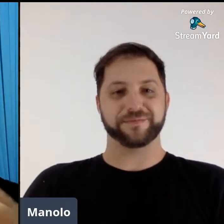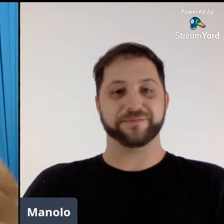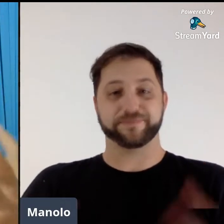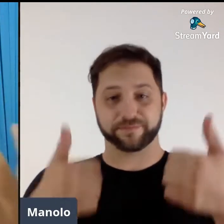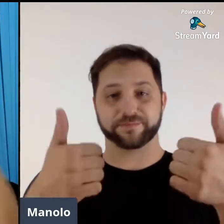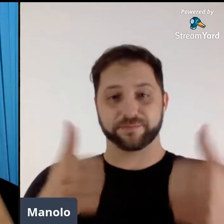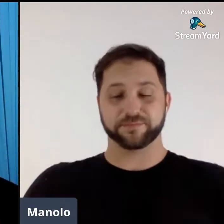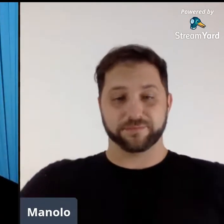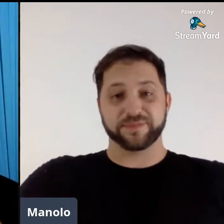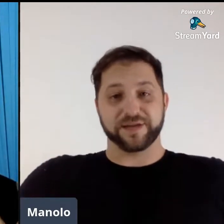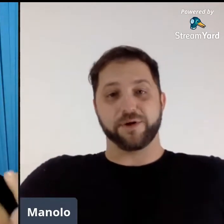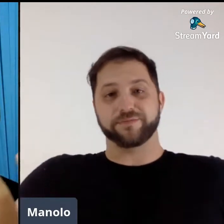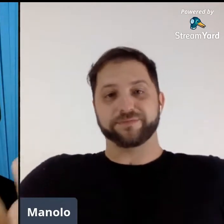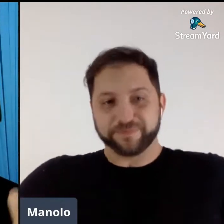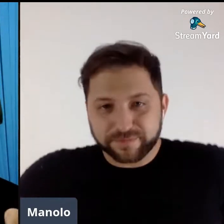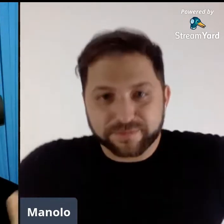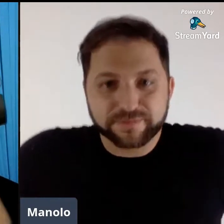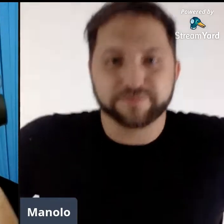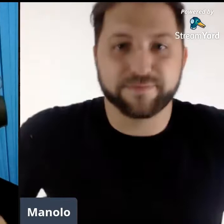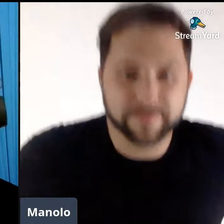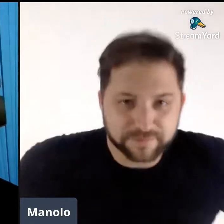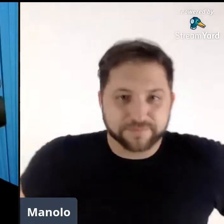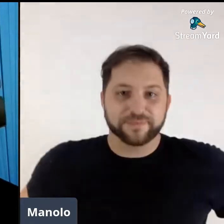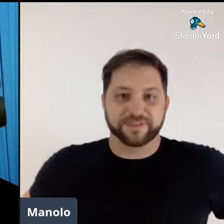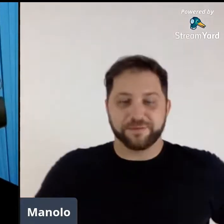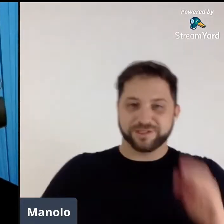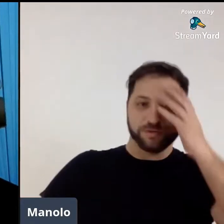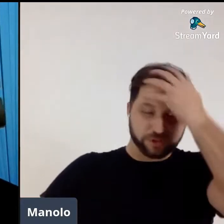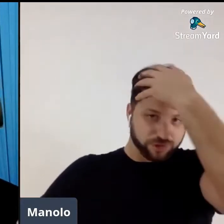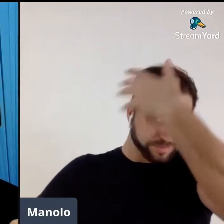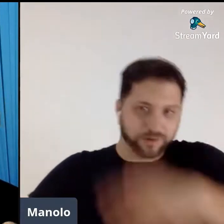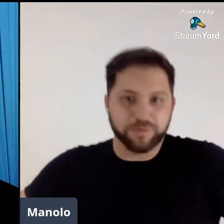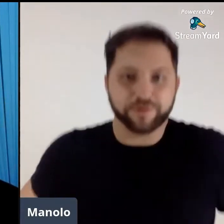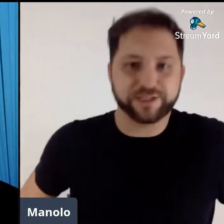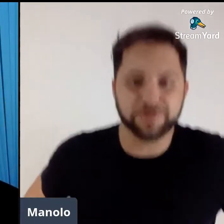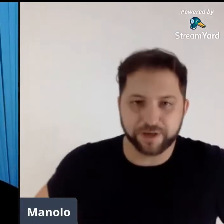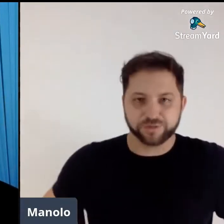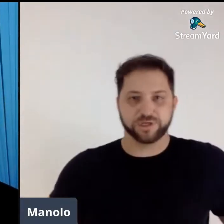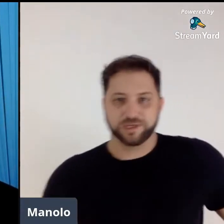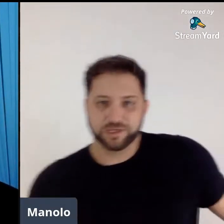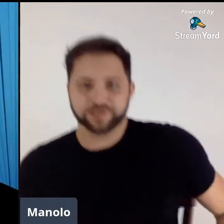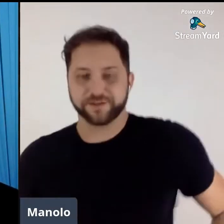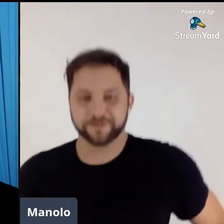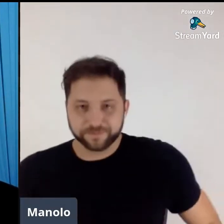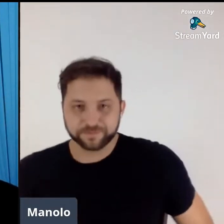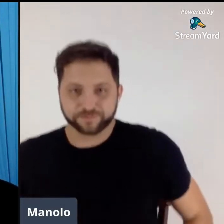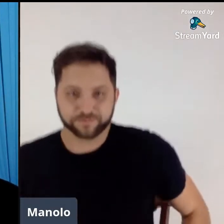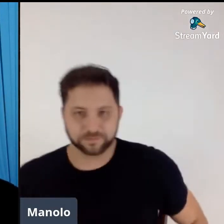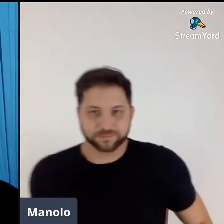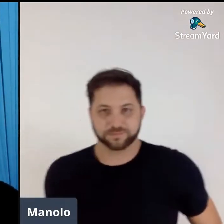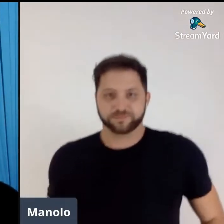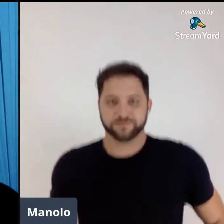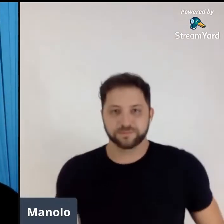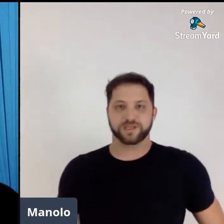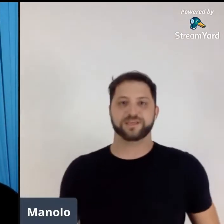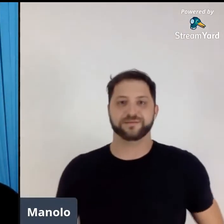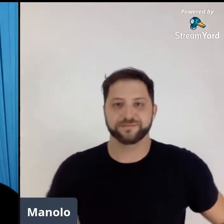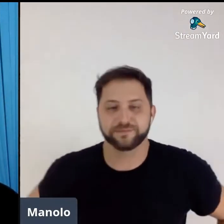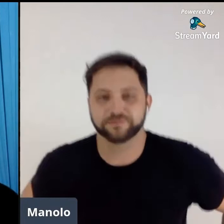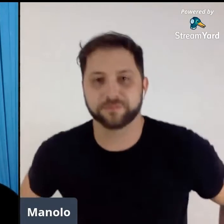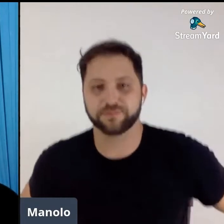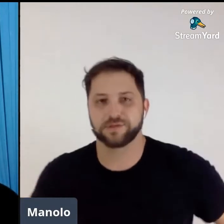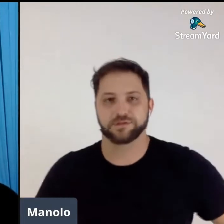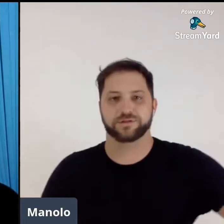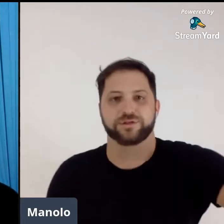ou menos Legal. um resumo de tudo que você falou em Libras, por favor. Tá bom, Tá? deixa eu pegar um pouco mais de Principalmente chá. para o Bruno, que está aí.